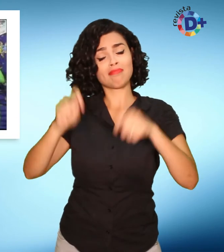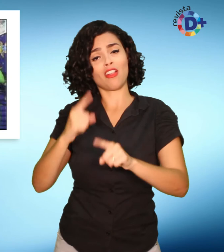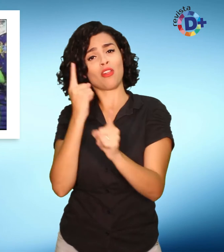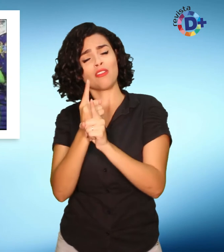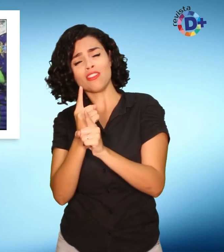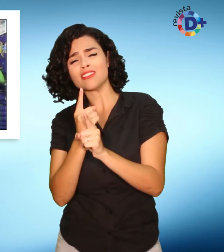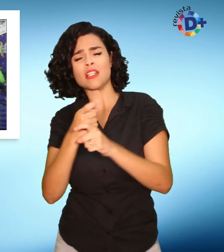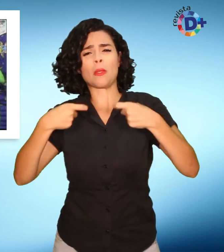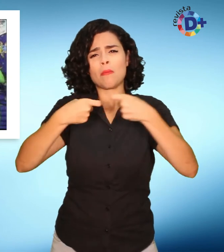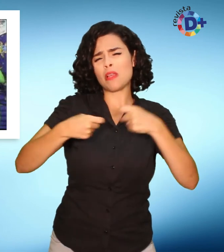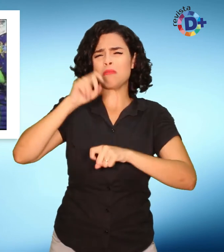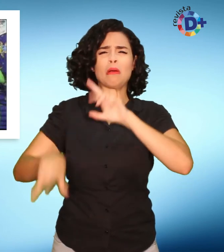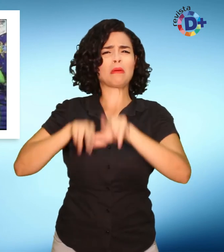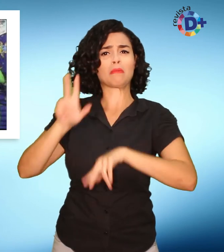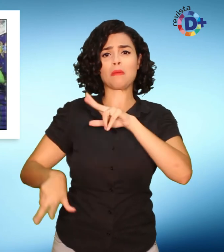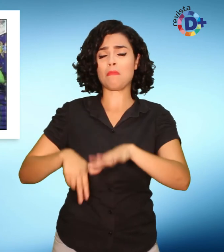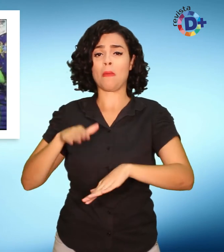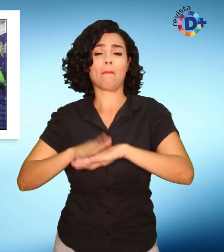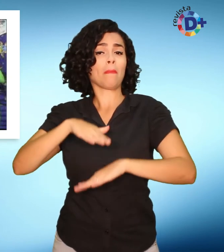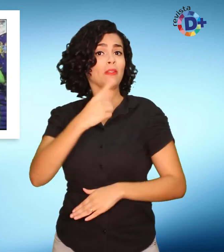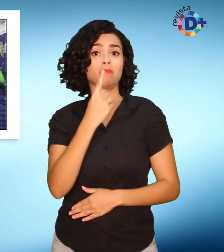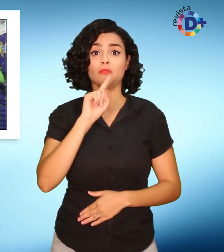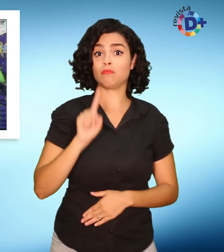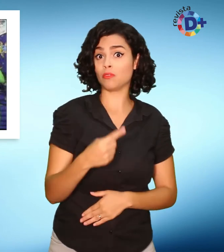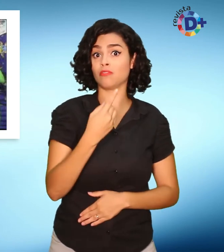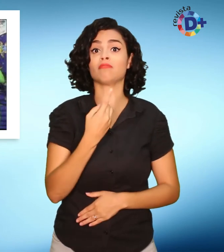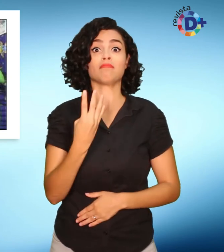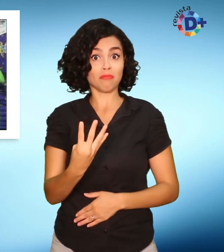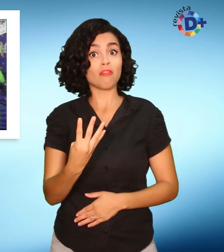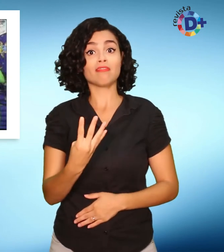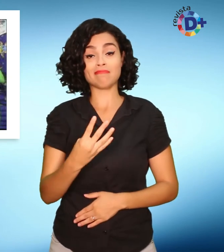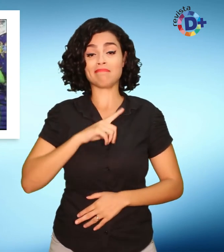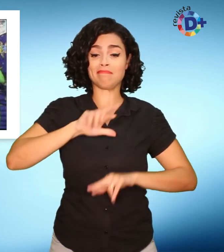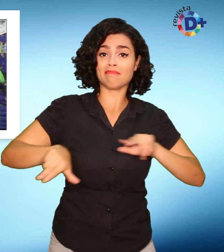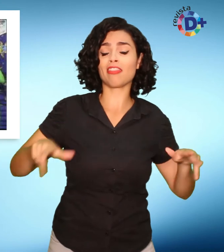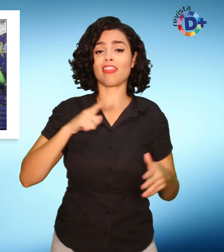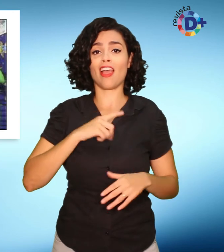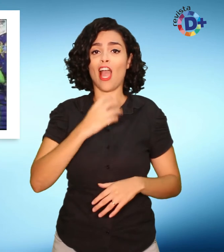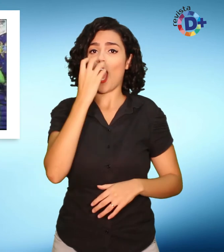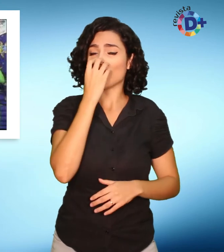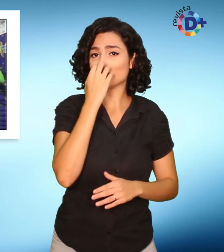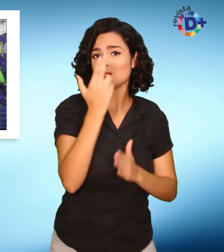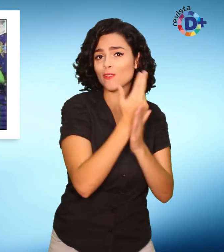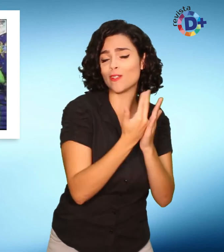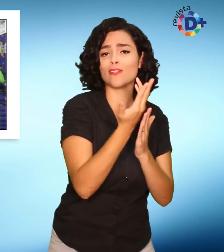encontrar em média 1,4 mil diferentes modelos de meias desde gatos e cachorros até